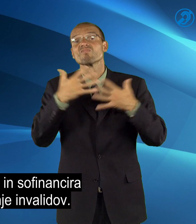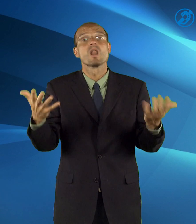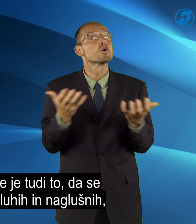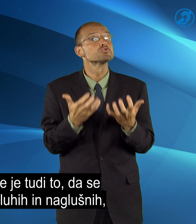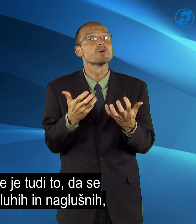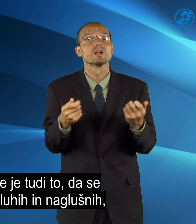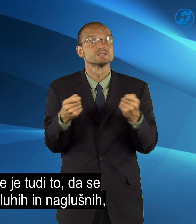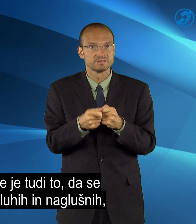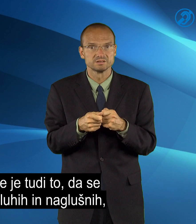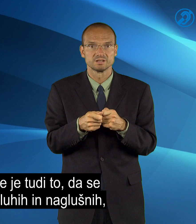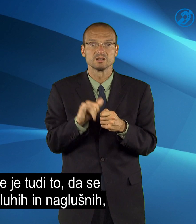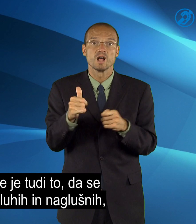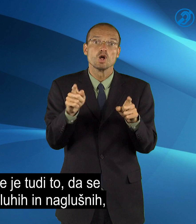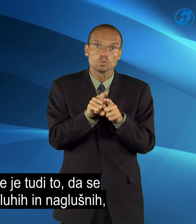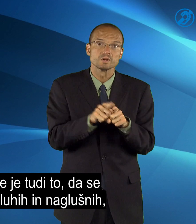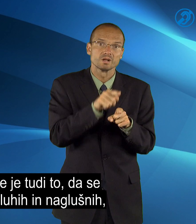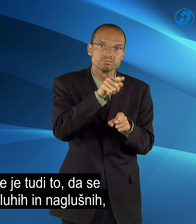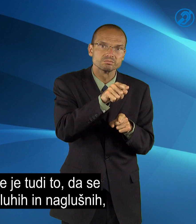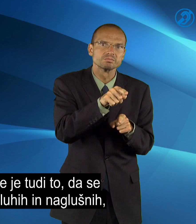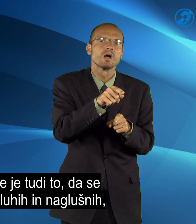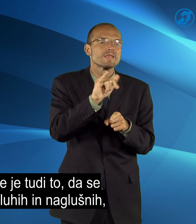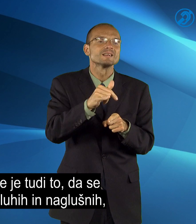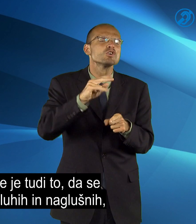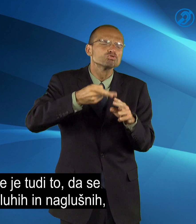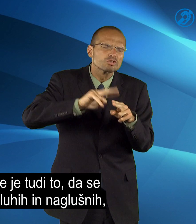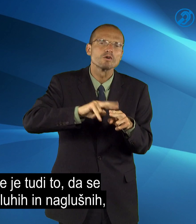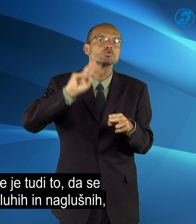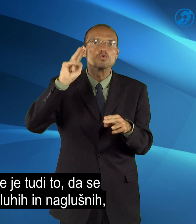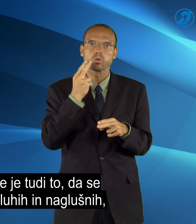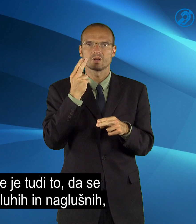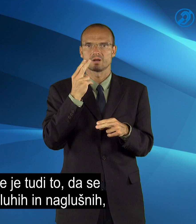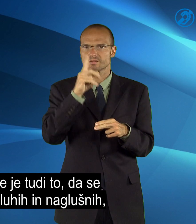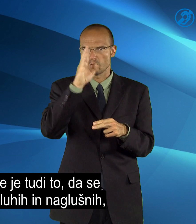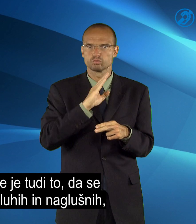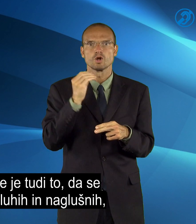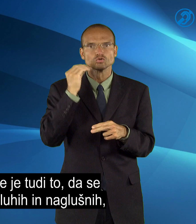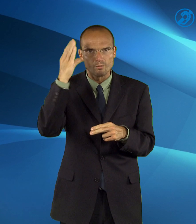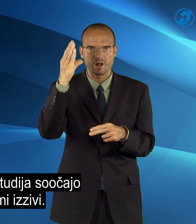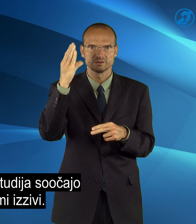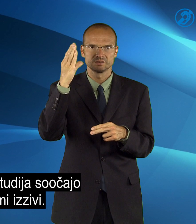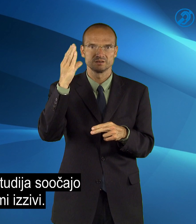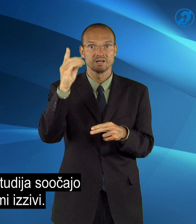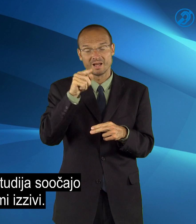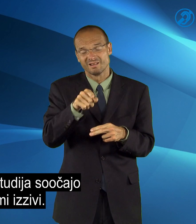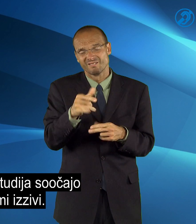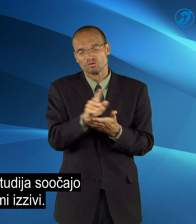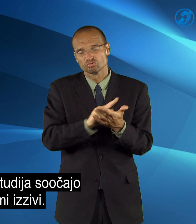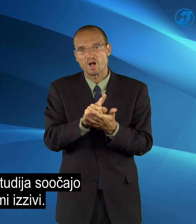Velika želja zveze je tudi to, da se izobrazi čim več gluhih in naglušnih, ki se v času študija soočajo z